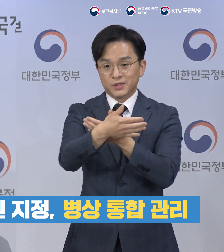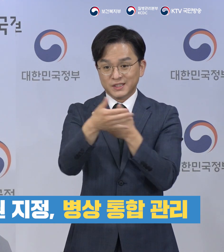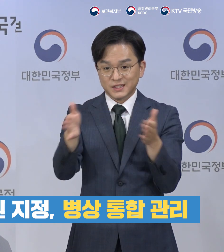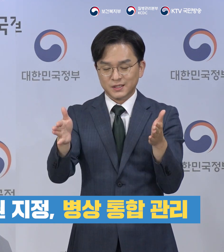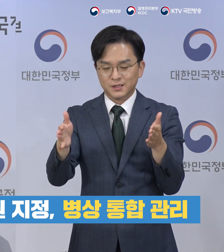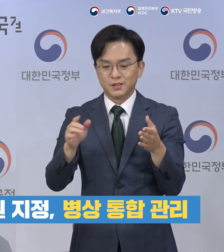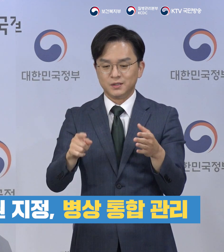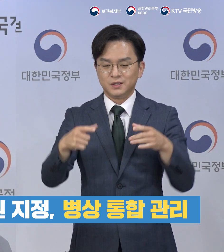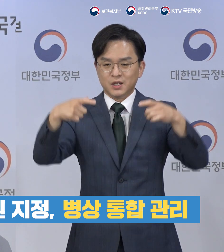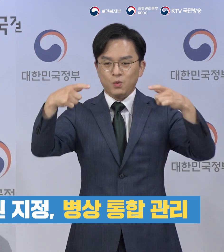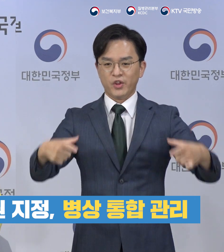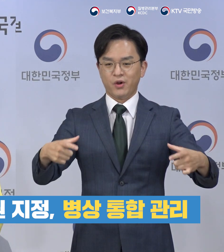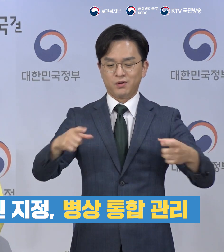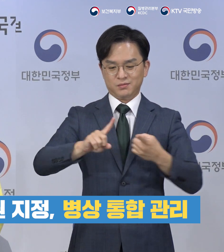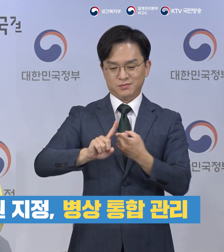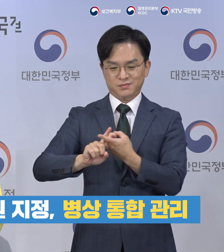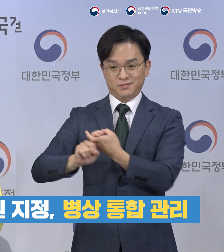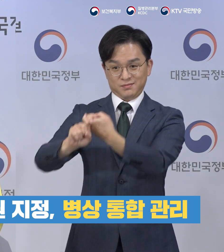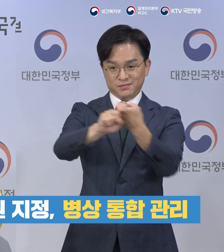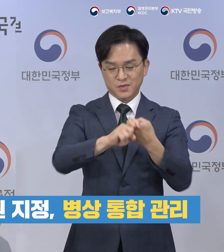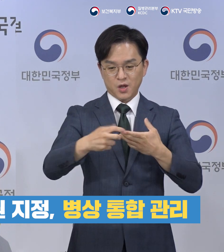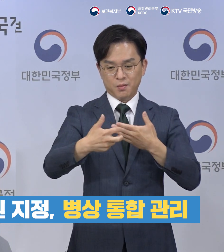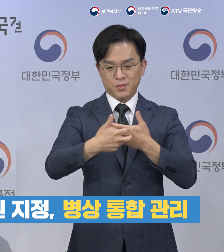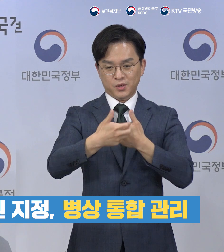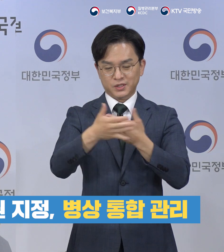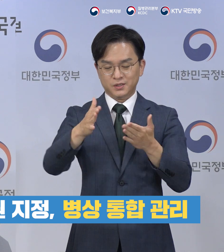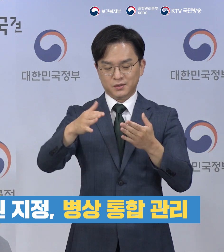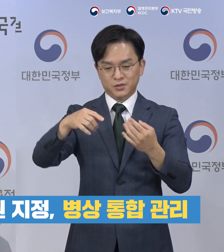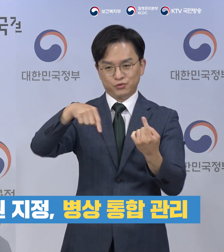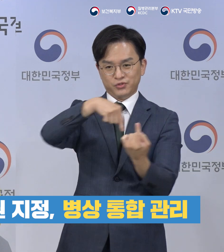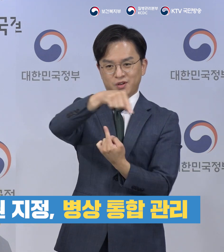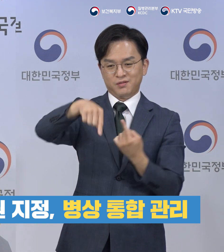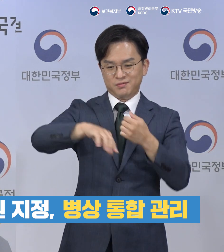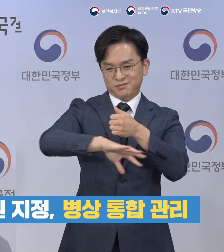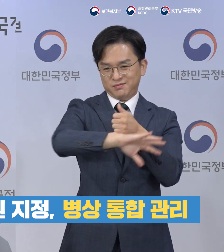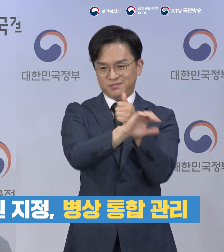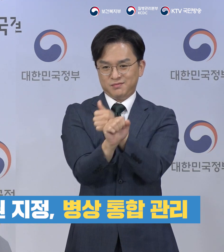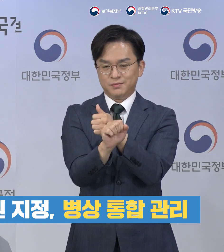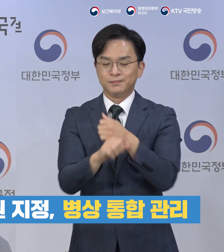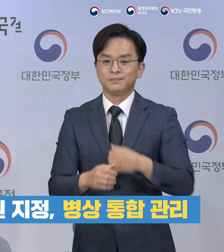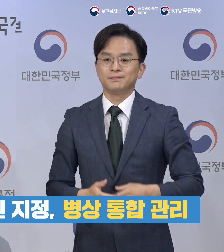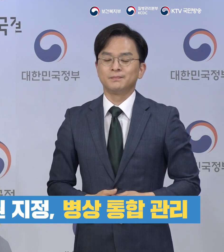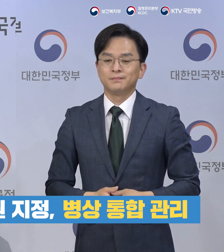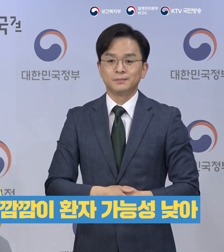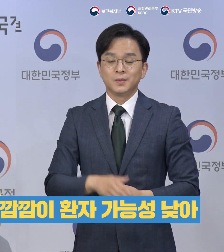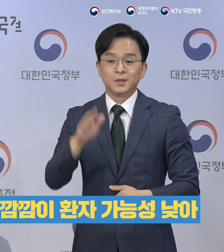거점 전담병원을 지정하고 권역별로 병상을 통합하여 관리하게 됩니다.